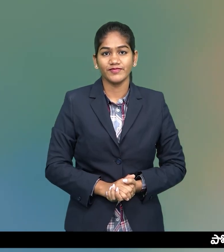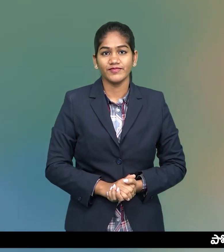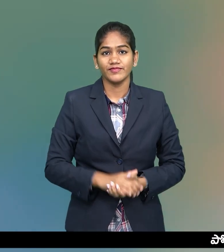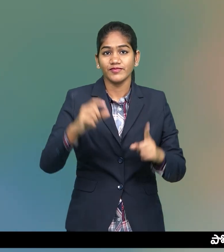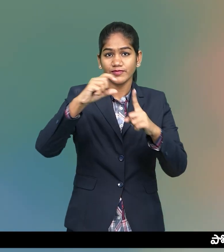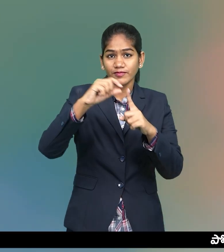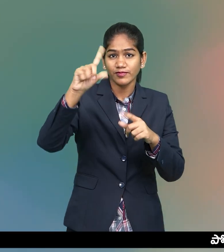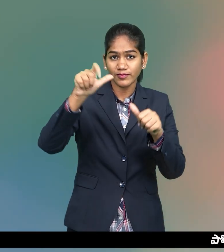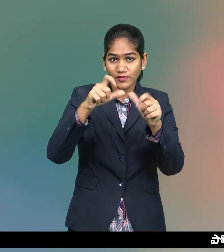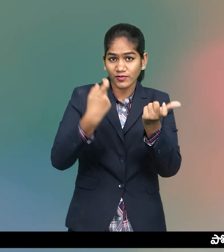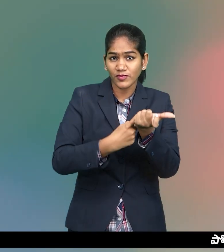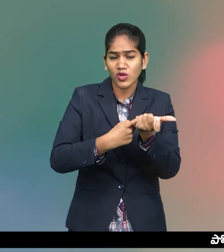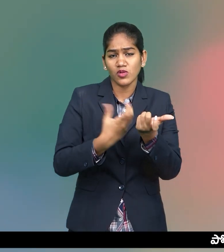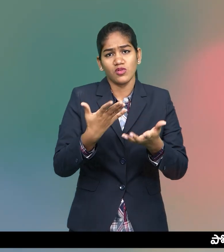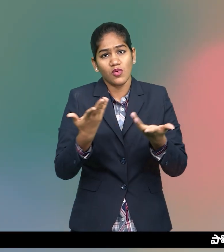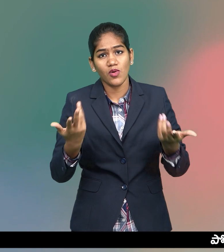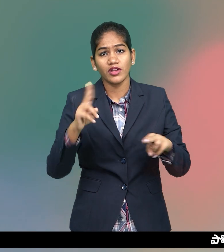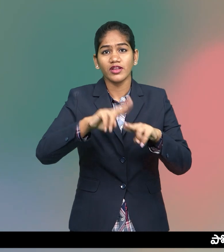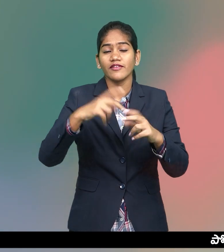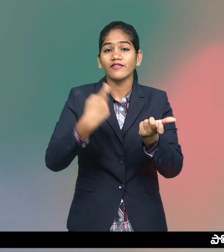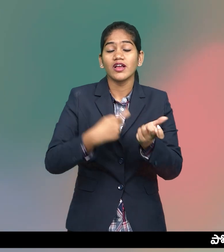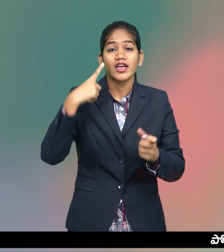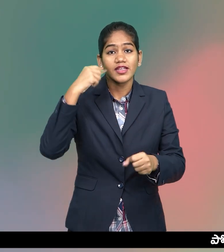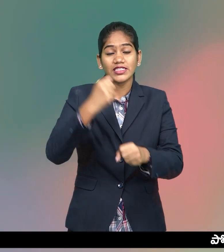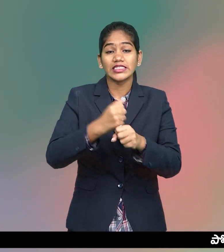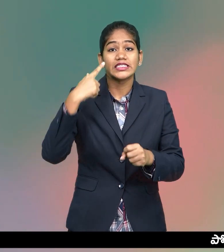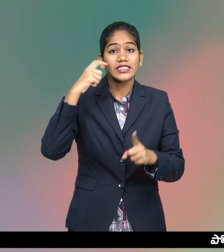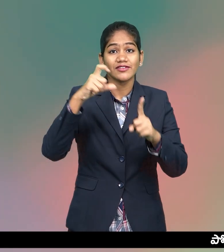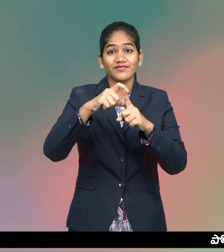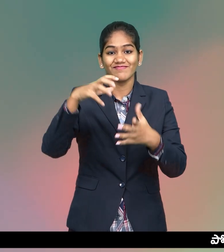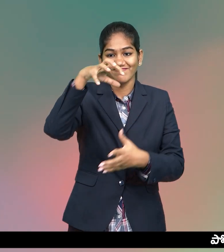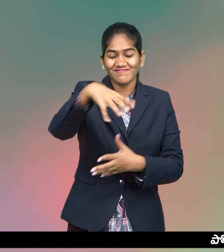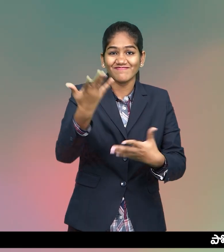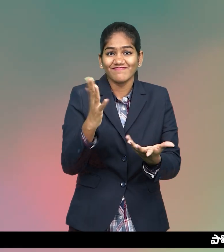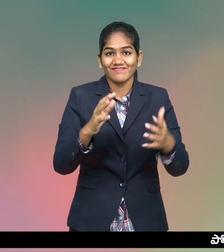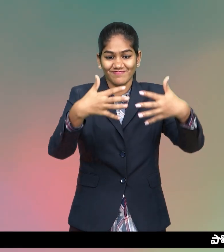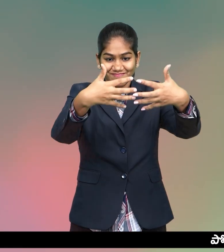పోలార్, ఫ్రిజిడ్ జోన్,